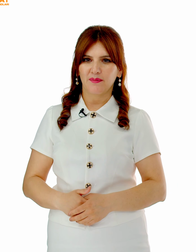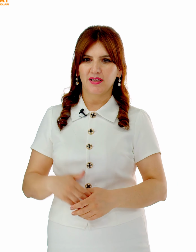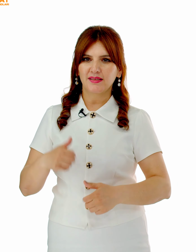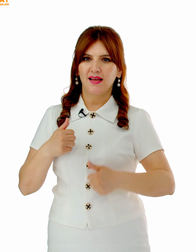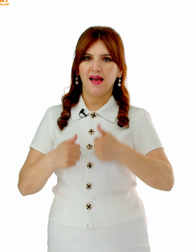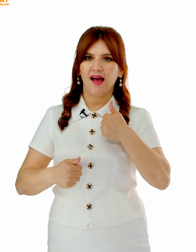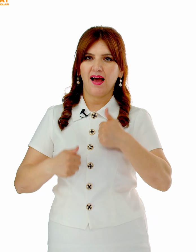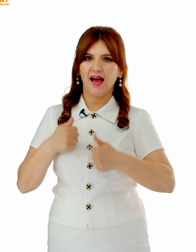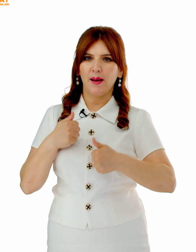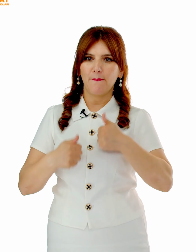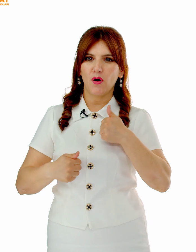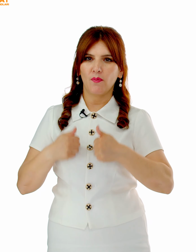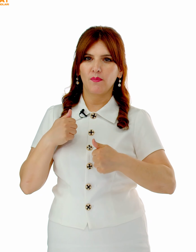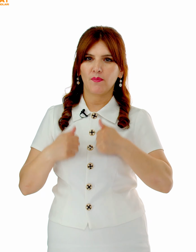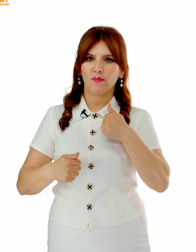Qaytaraman. Hammom.